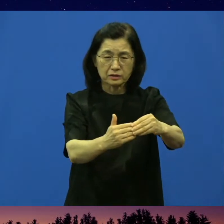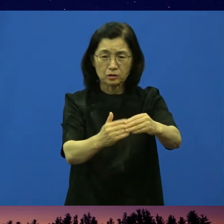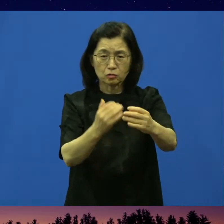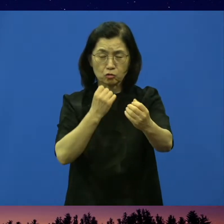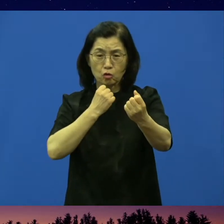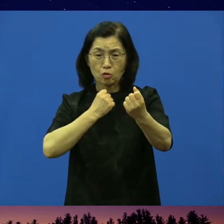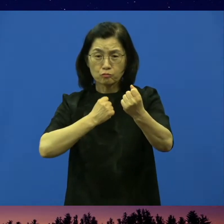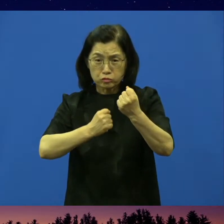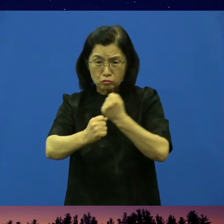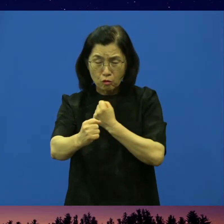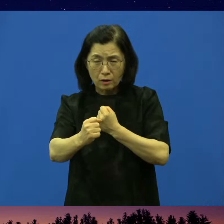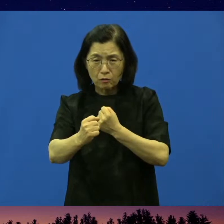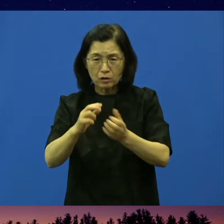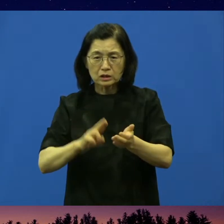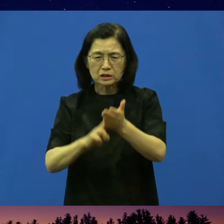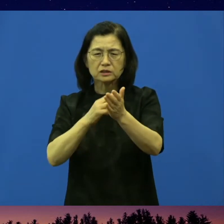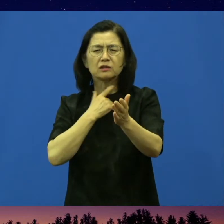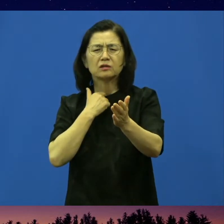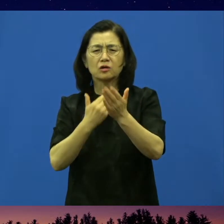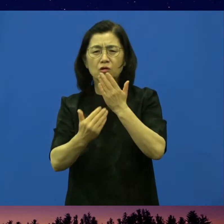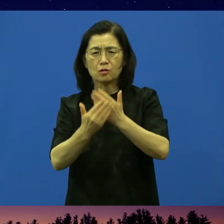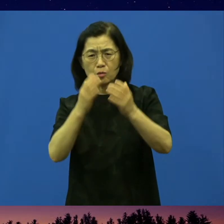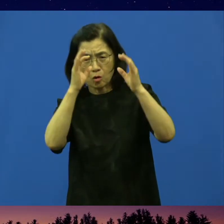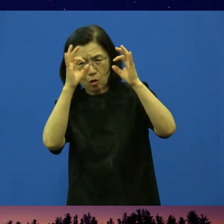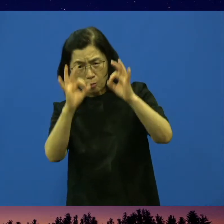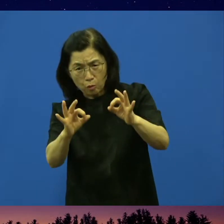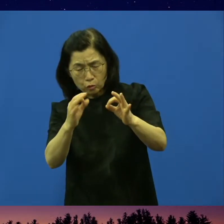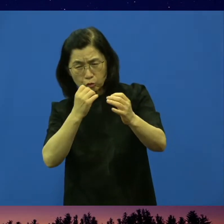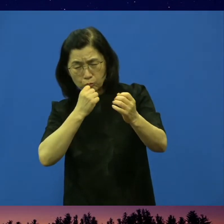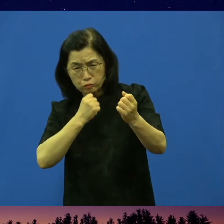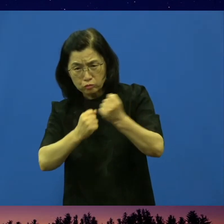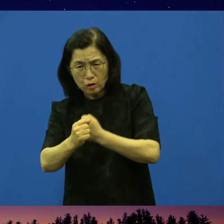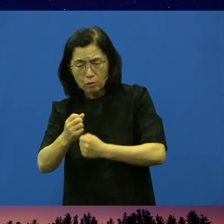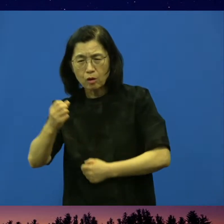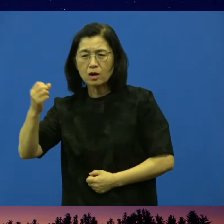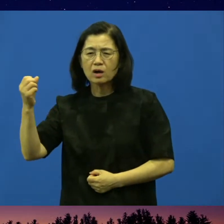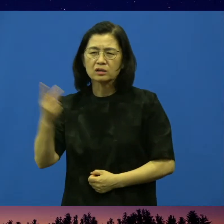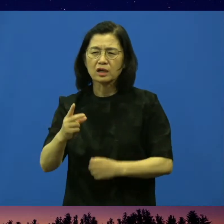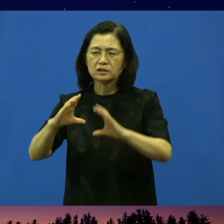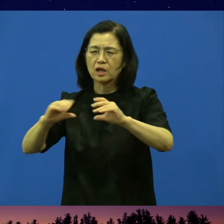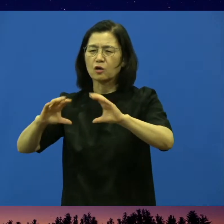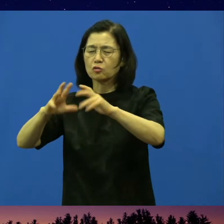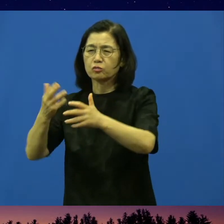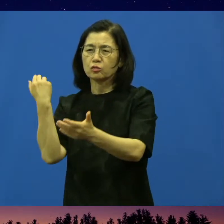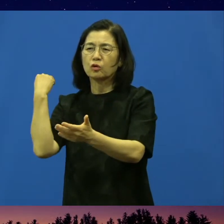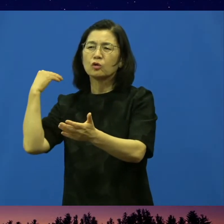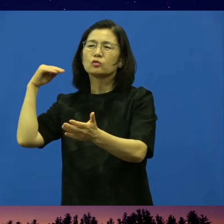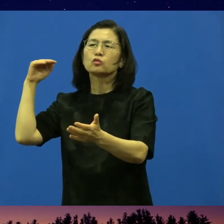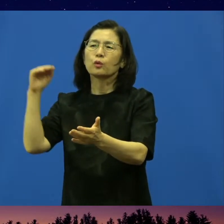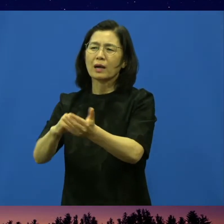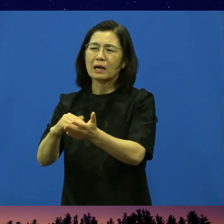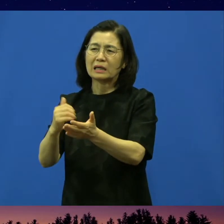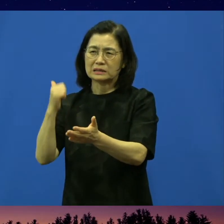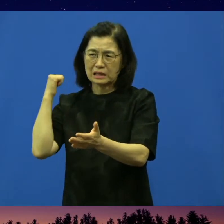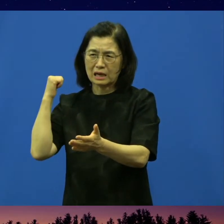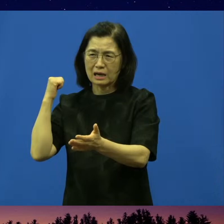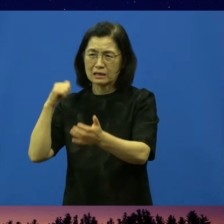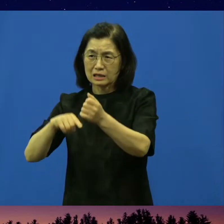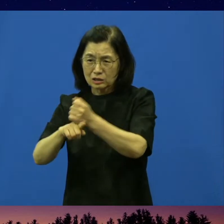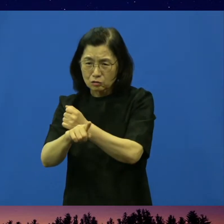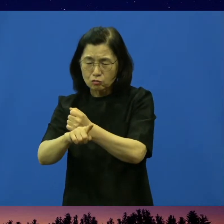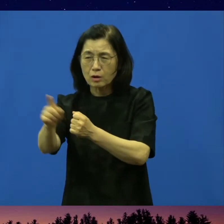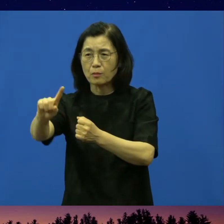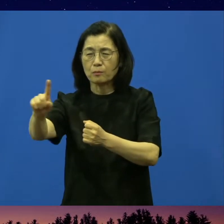얘기예요. 왜 과거로 다시 애굽으로 돌아가자고 지금 얘기하느냐는 거죠. 두 가지예요. 첫째는